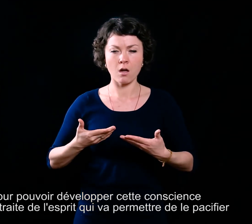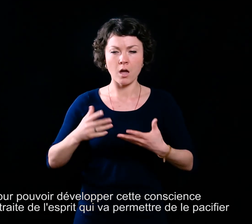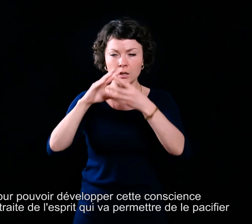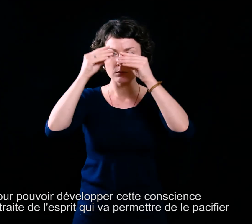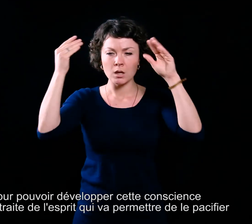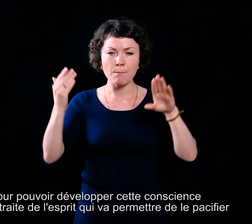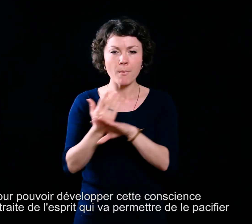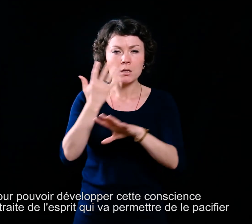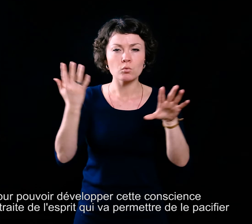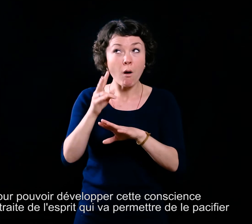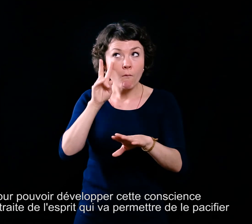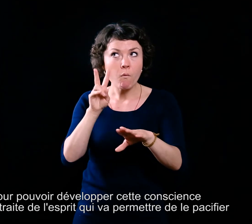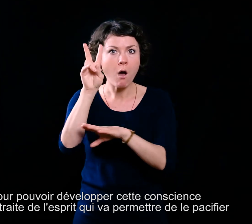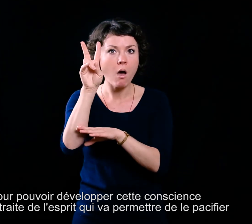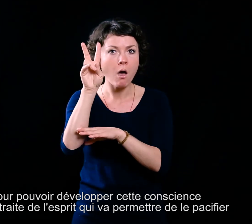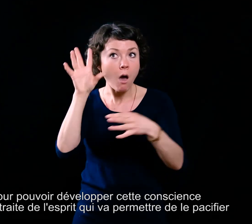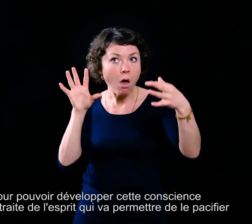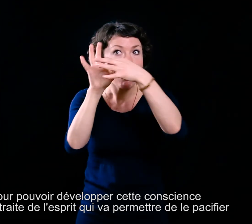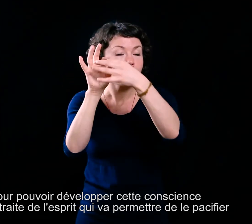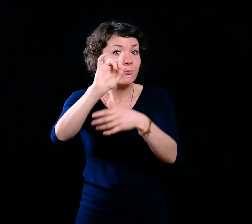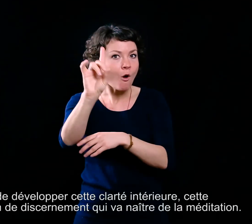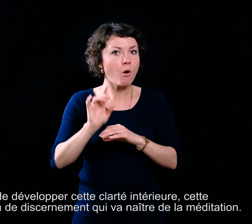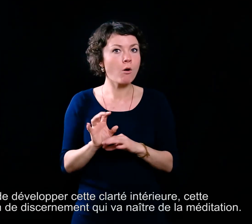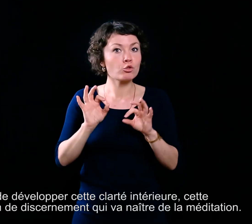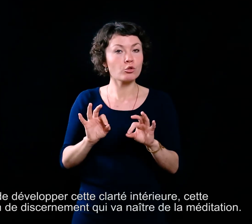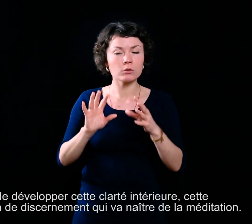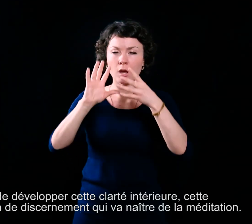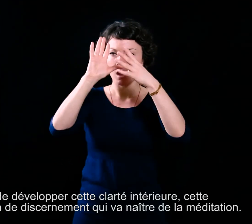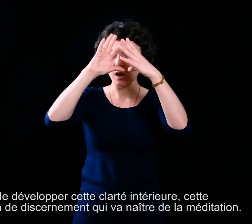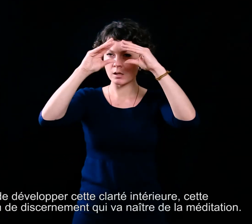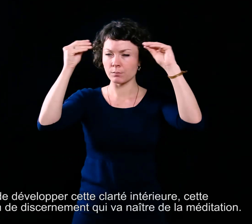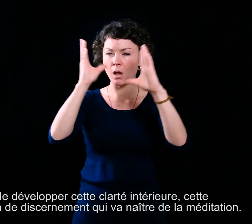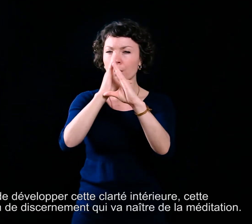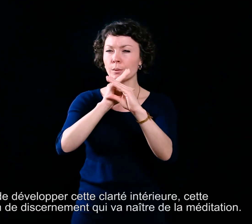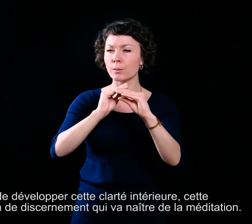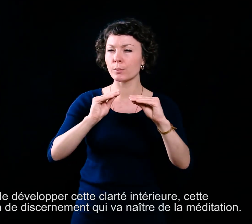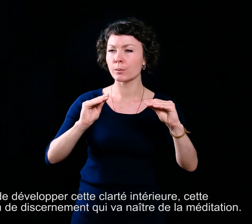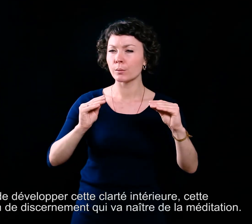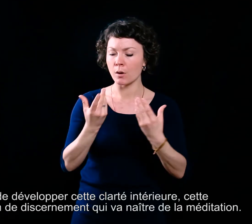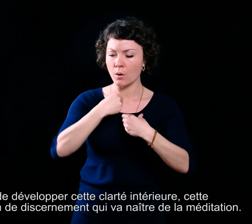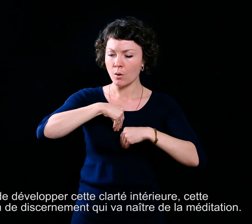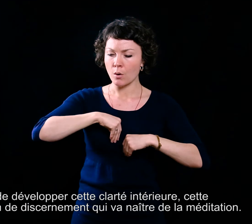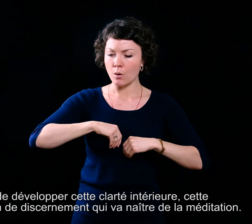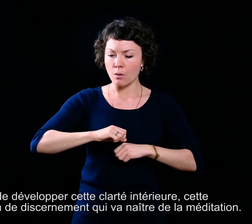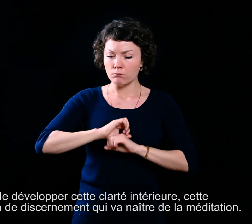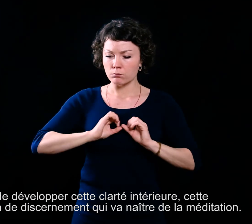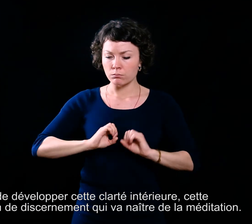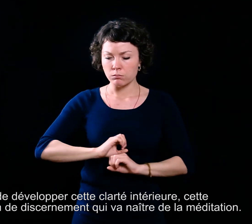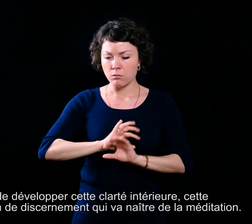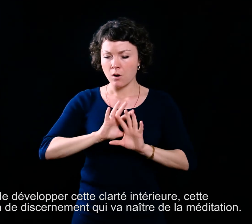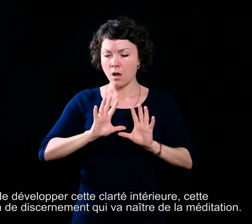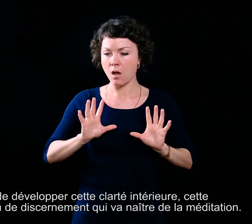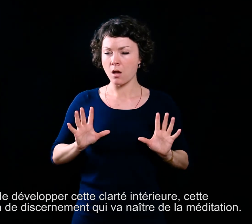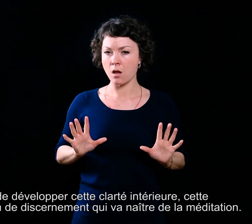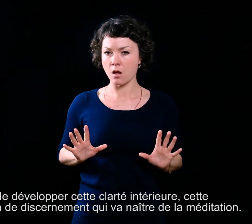l'esprit qui va permettre de le pacifier et de développer cette clarté intérieure, cette